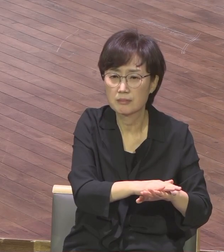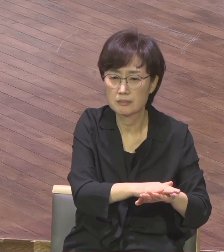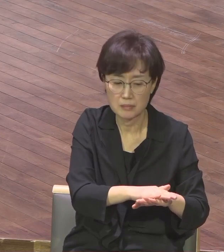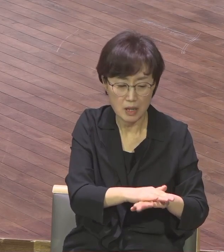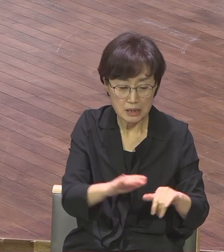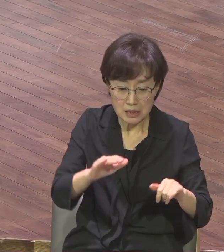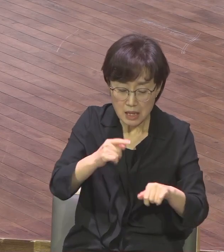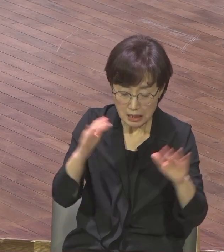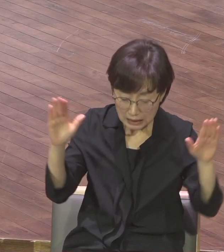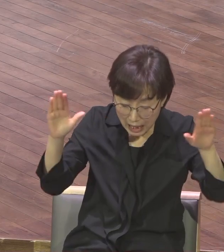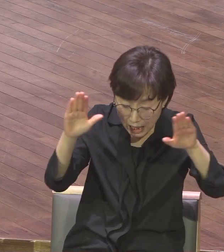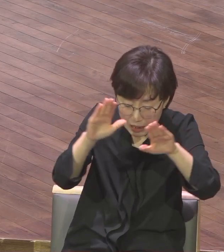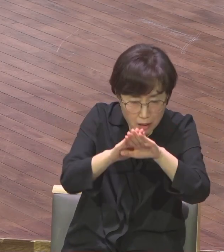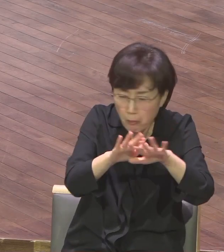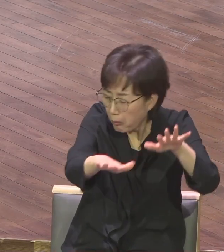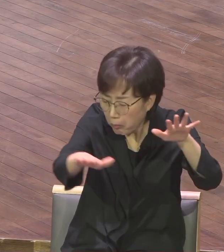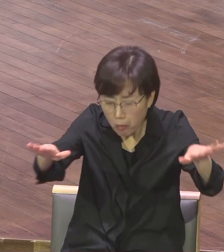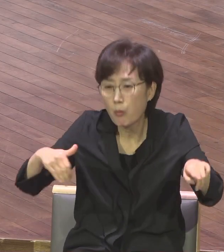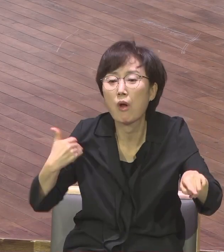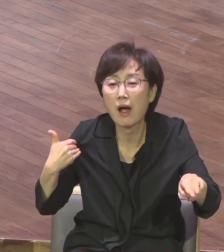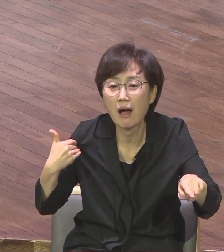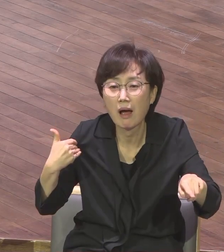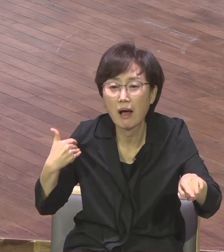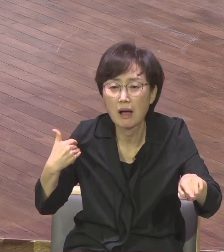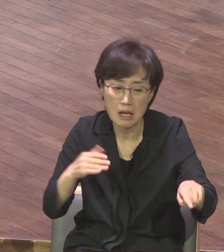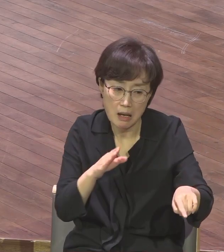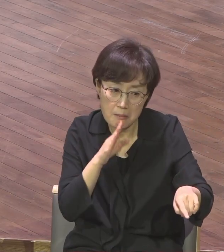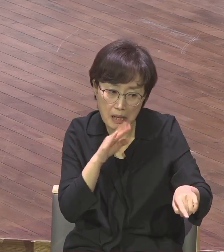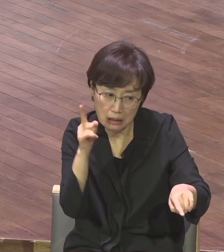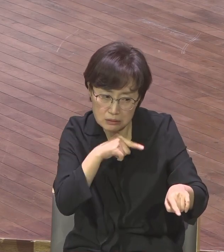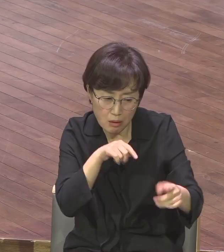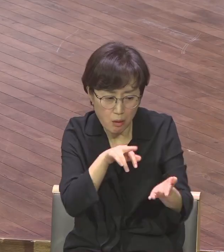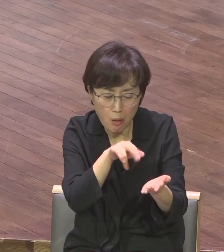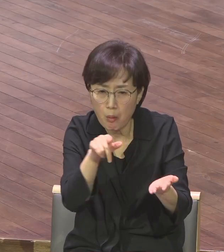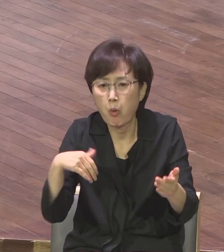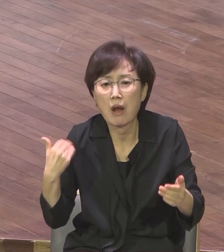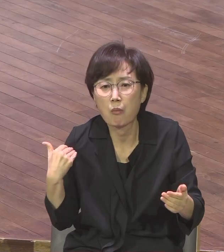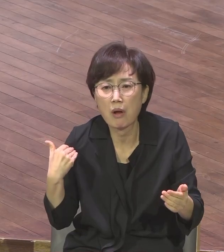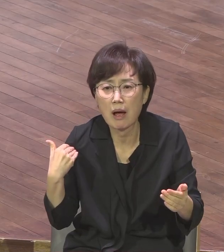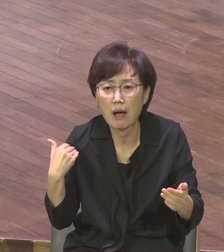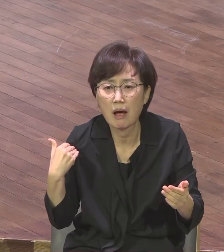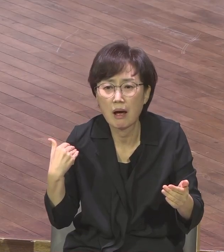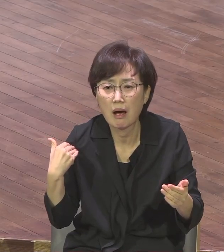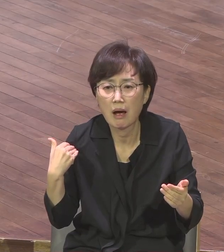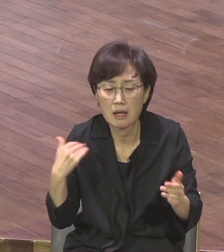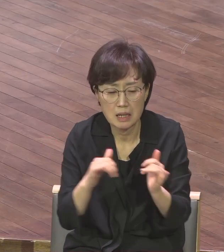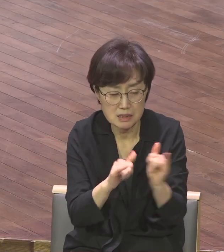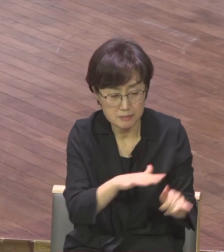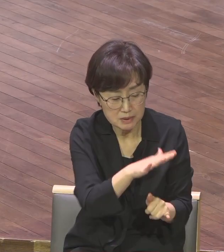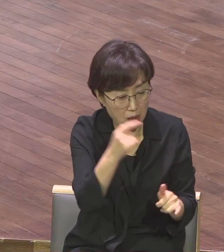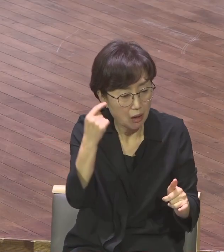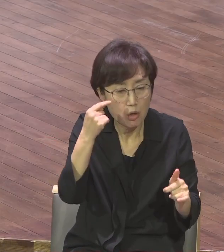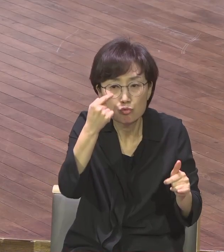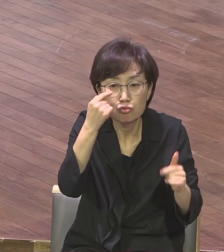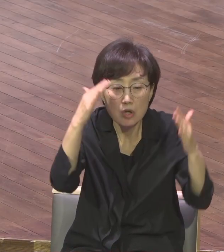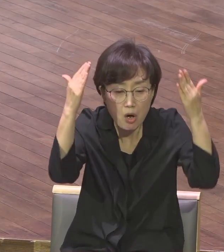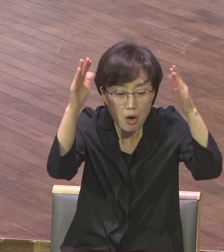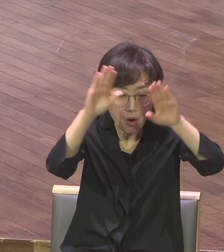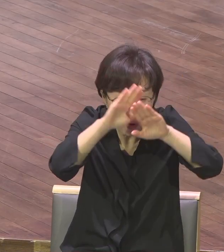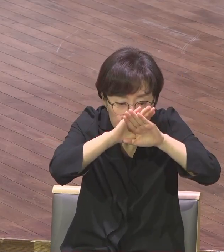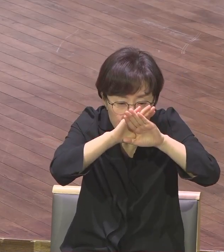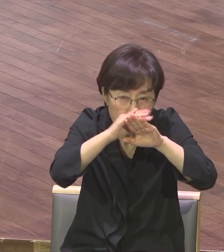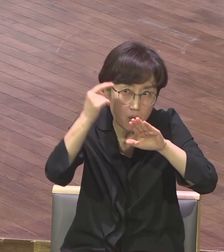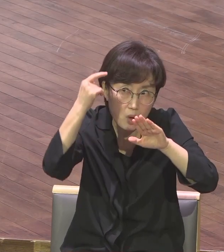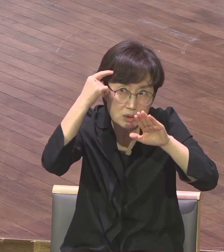분별력이 없습니다. 너무 어두웠어. 사람들의 마음이, 사람들의 눈이, 생각이 어두워서